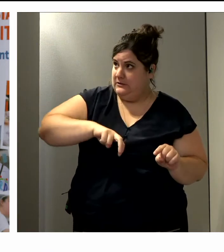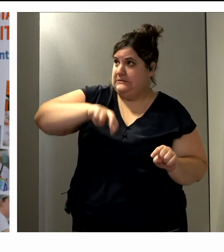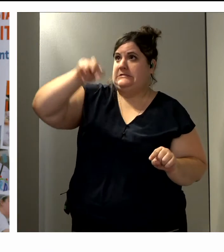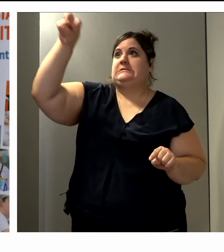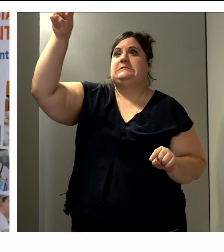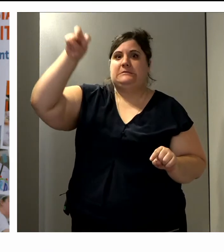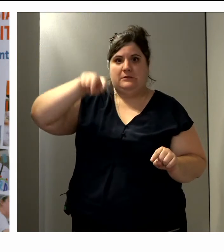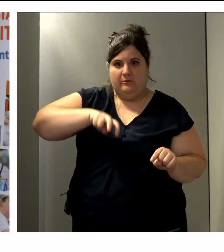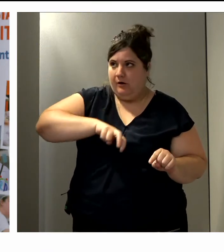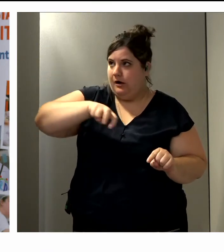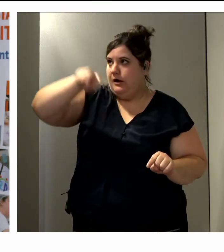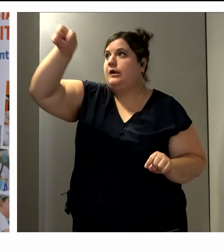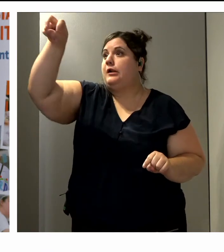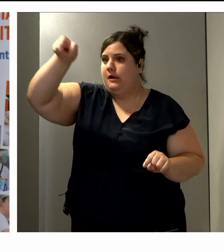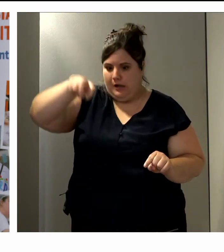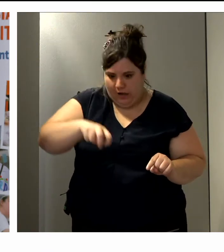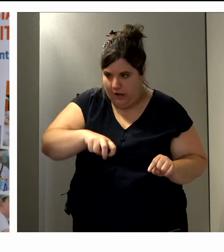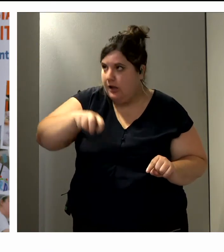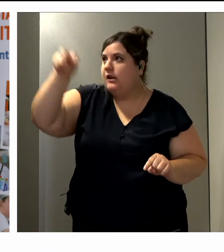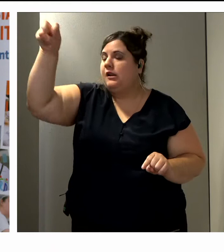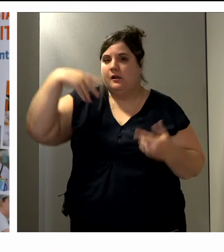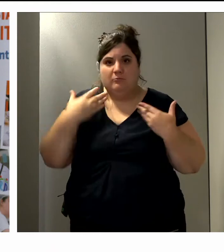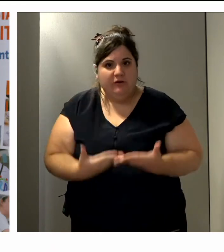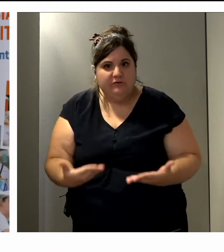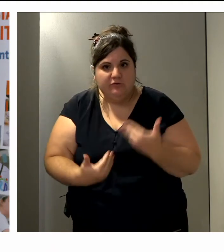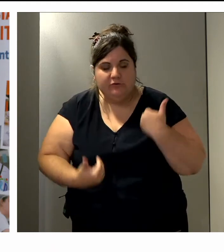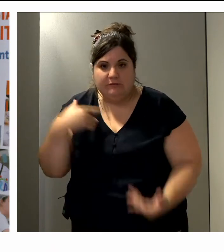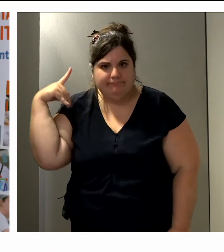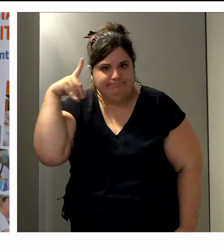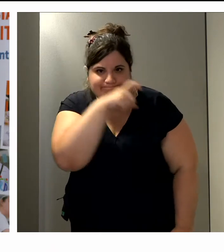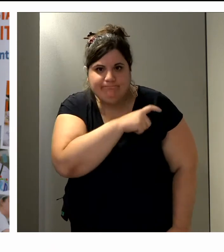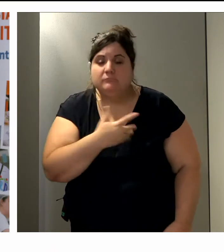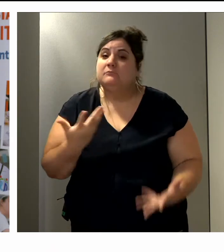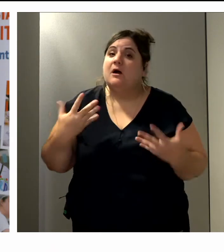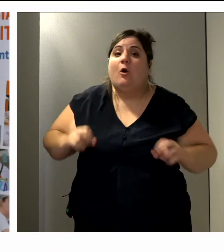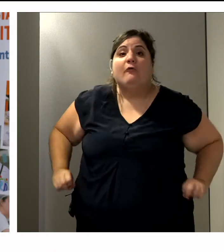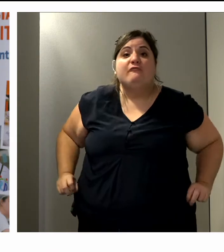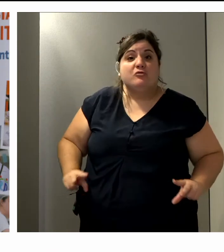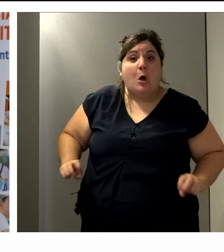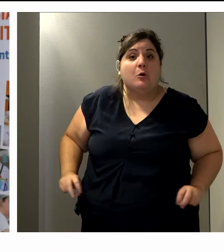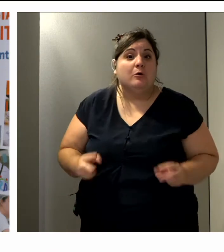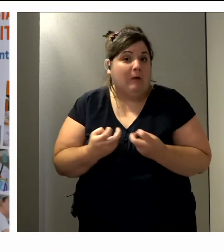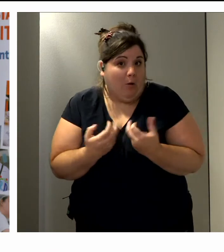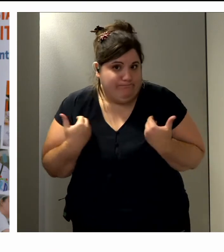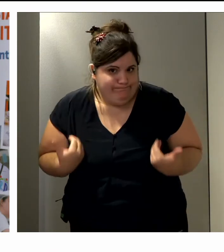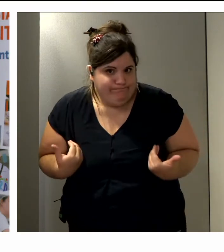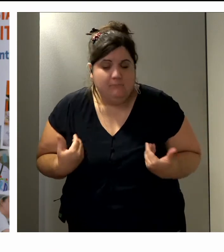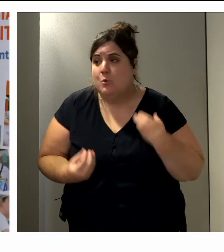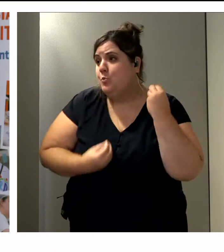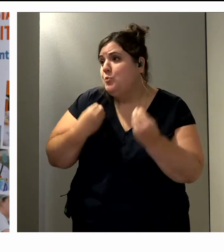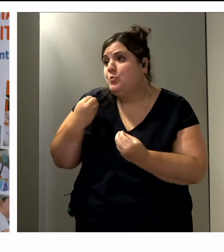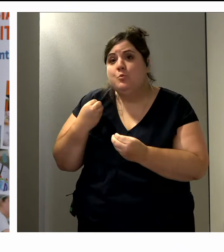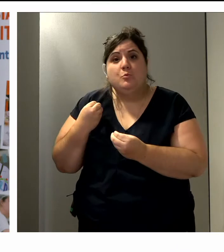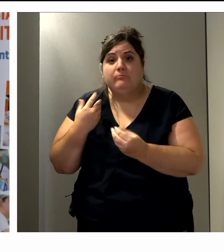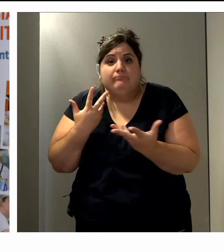difficile pour les personnes en situation de handicap, que ce soit le handicap en fauteuil roulant comme moi, ou alors les